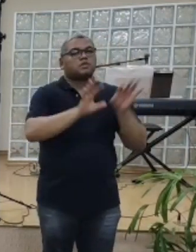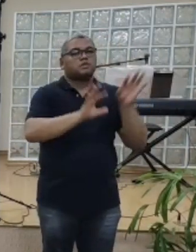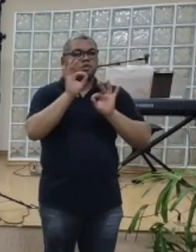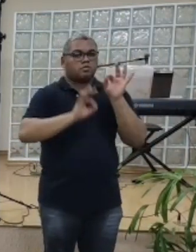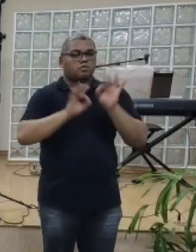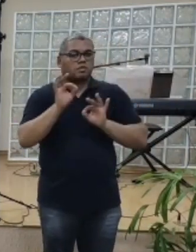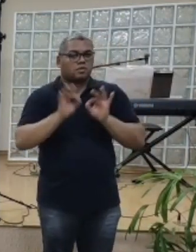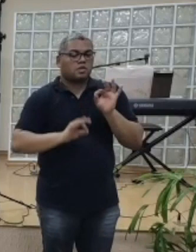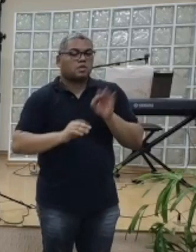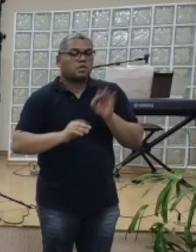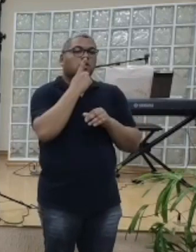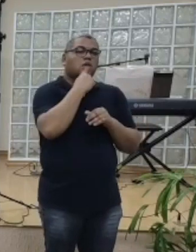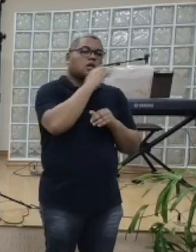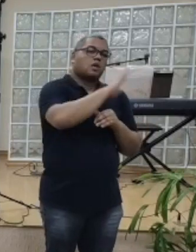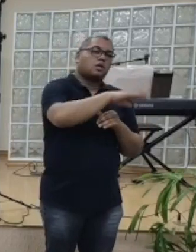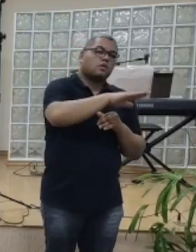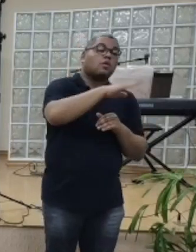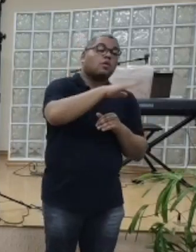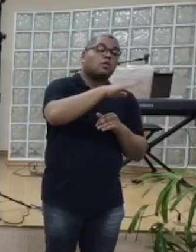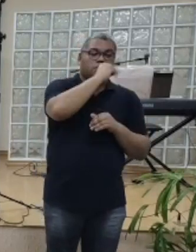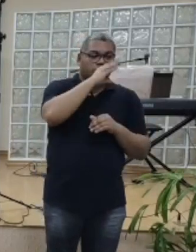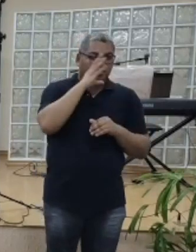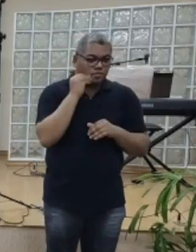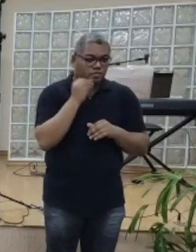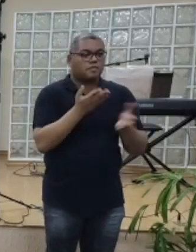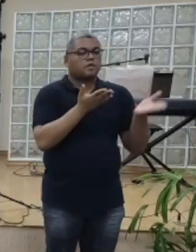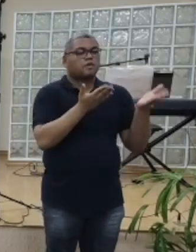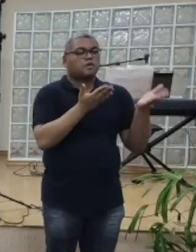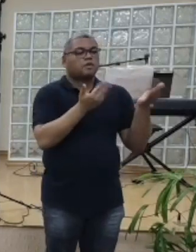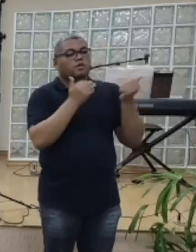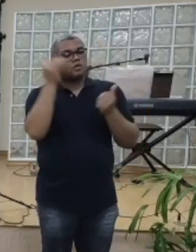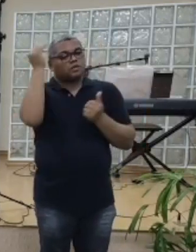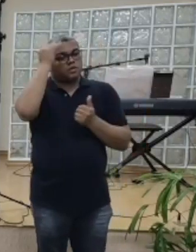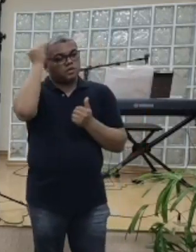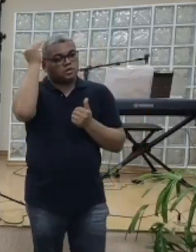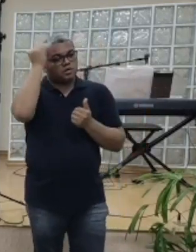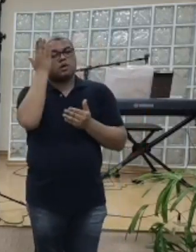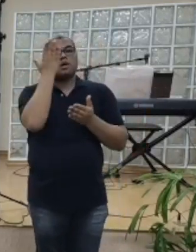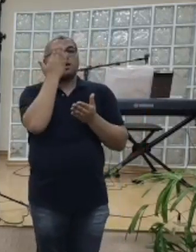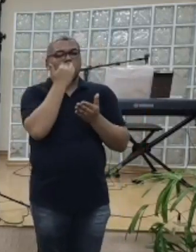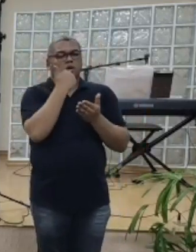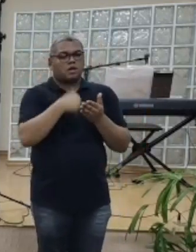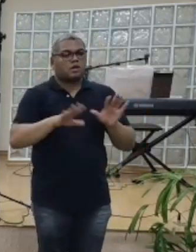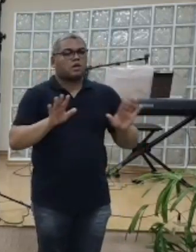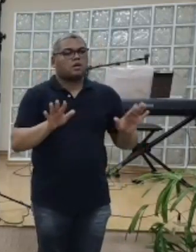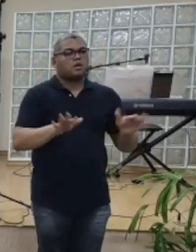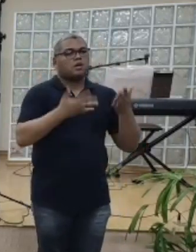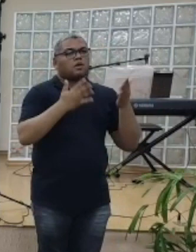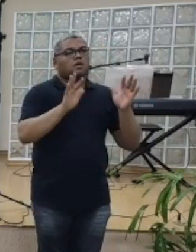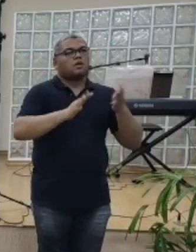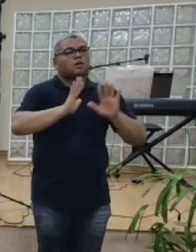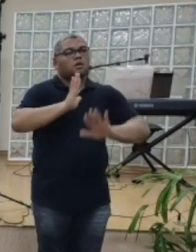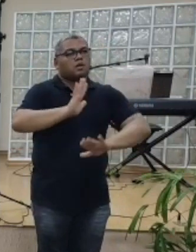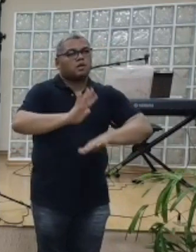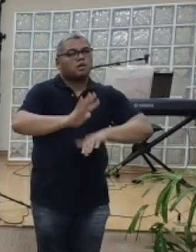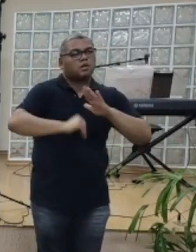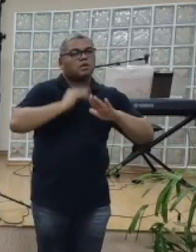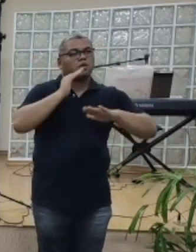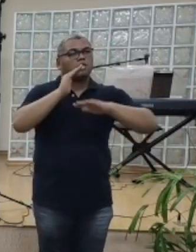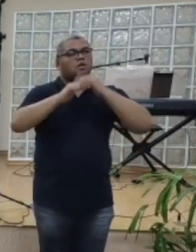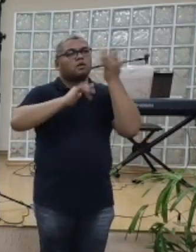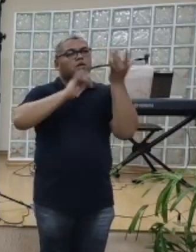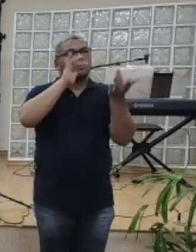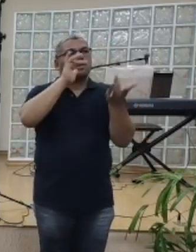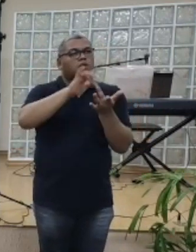adolescentes, jovens e adultos tenham alimentos que desperte crescimento espiritual, desejo de